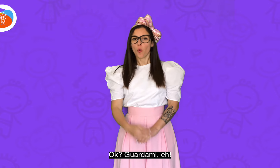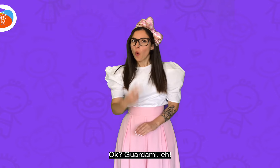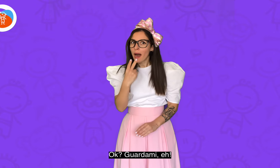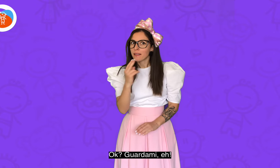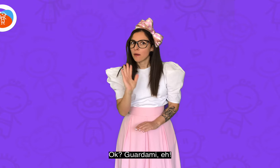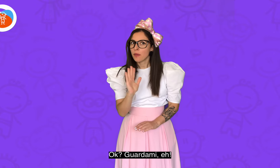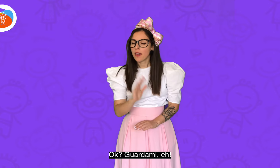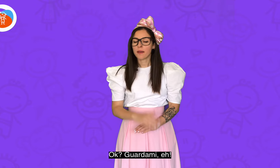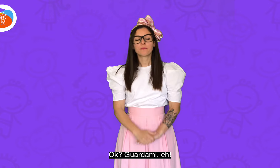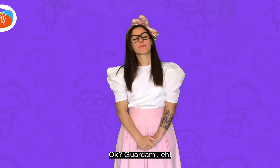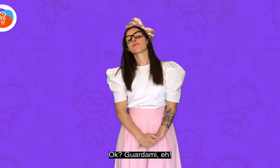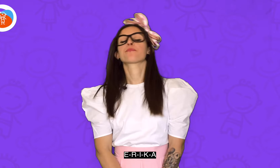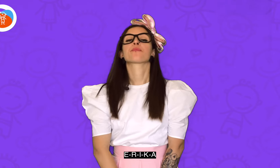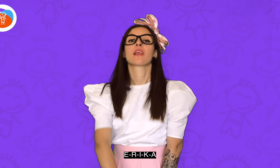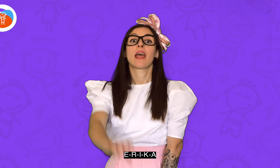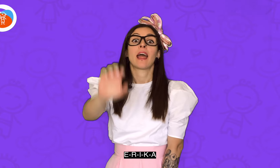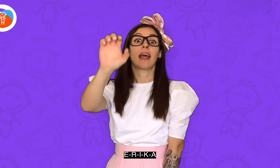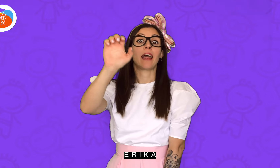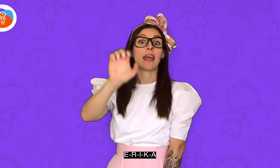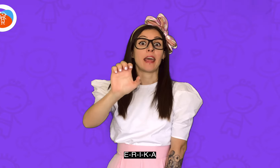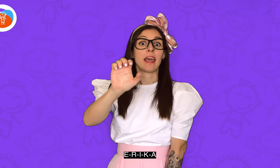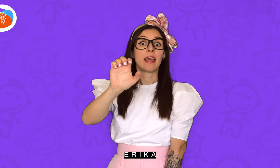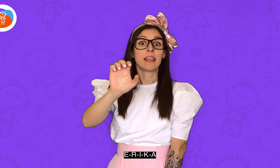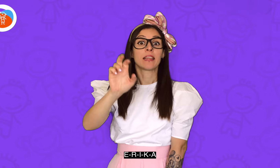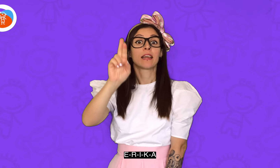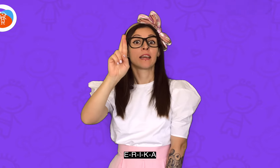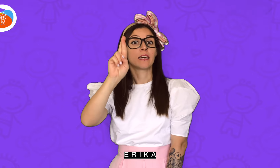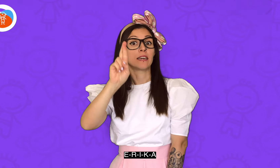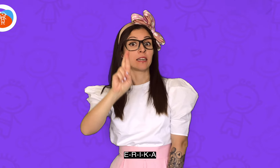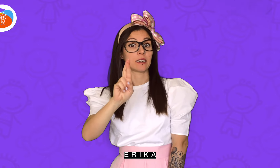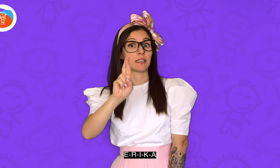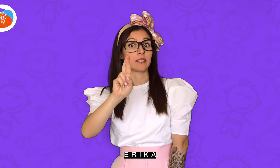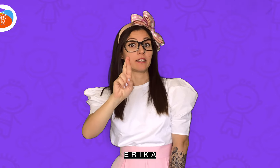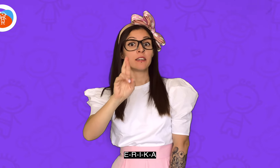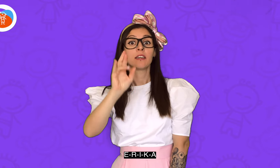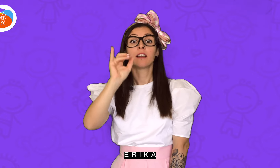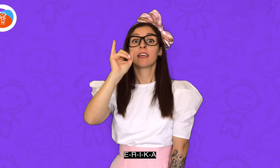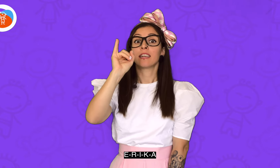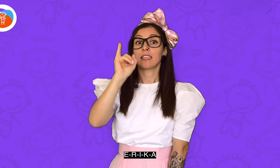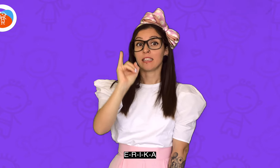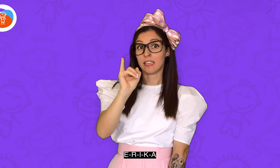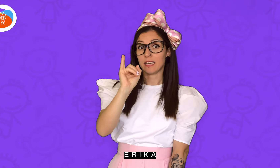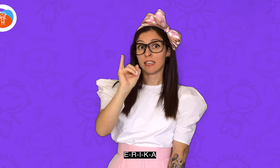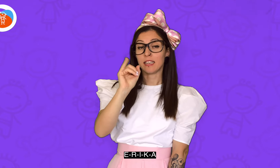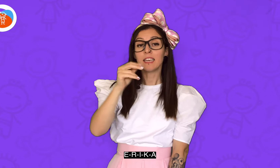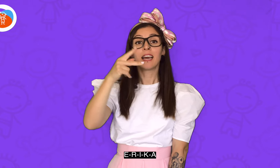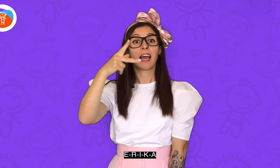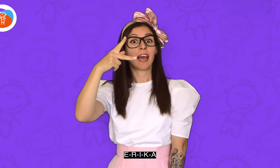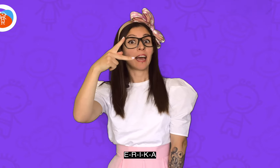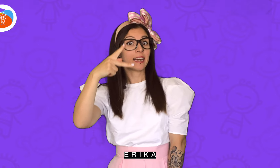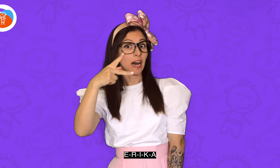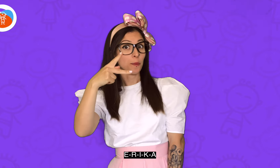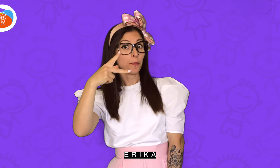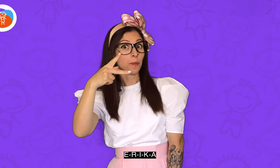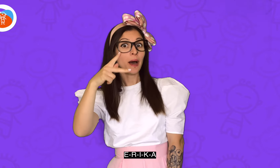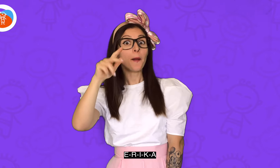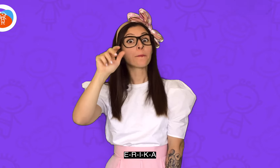Guardami, eh! E-R-I-K-A